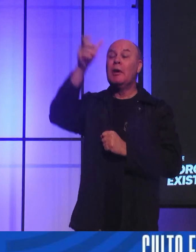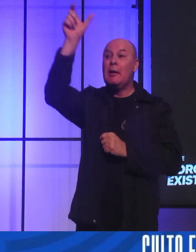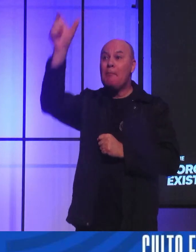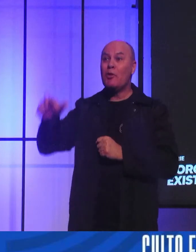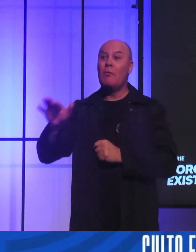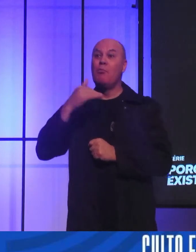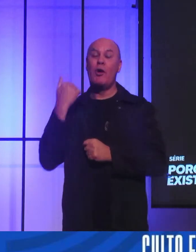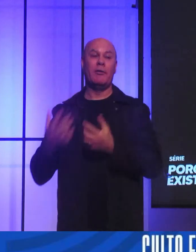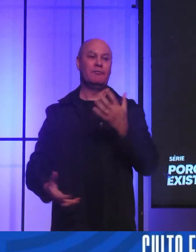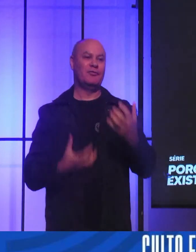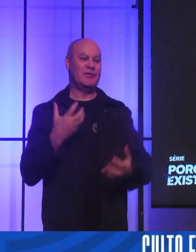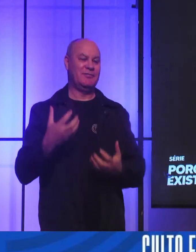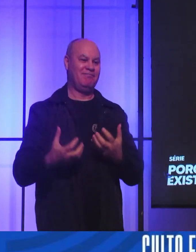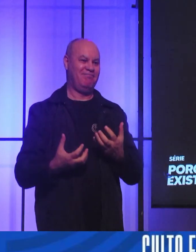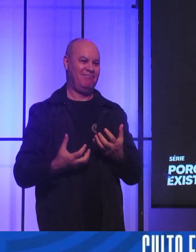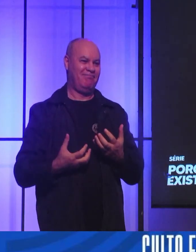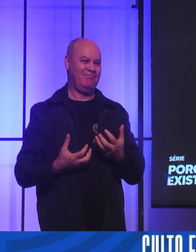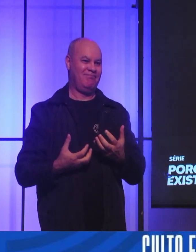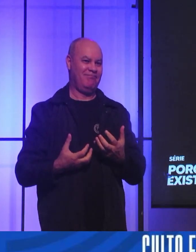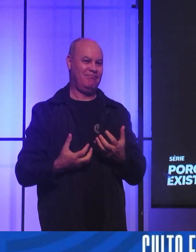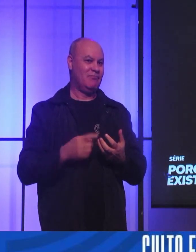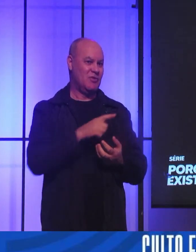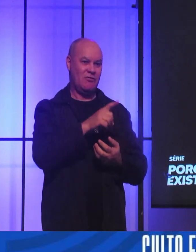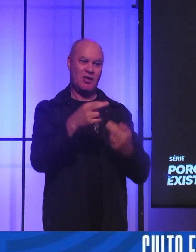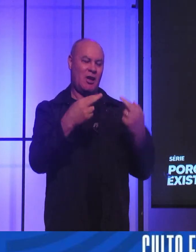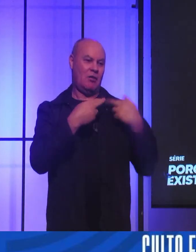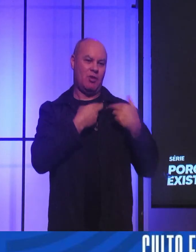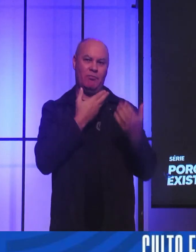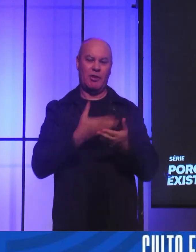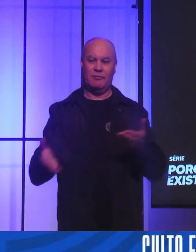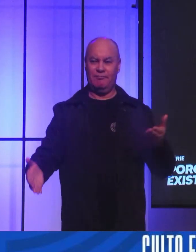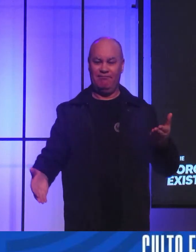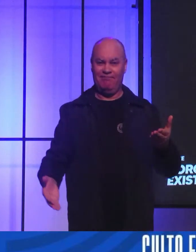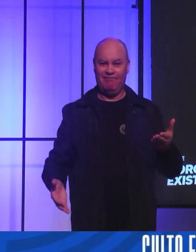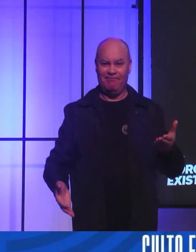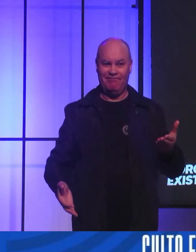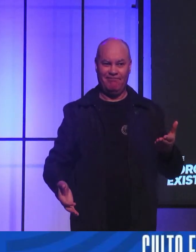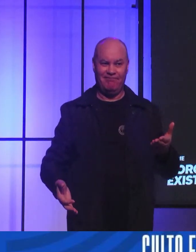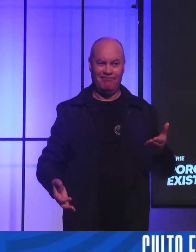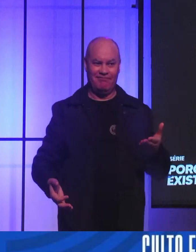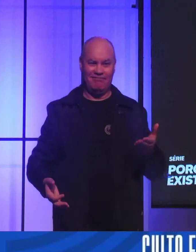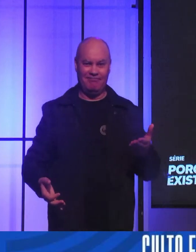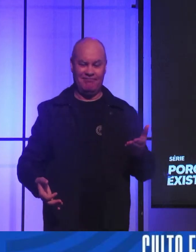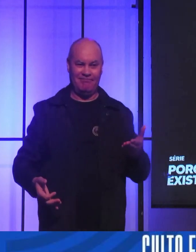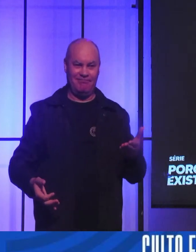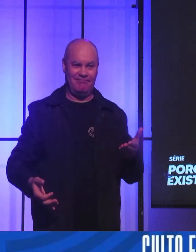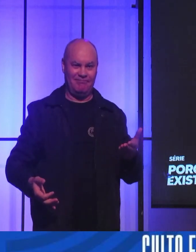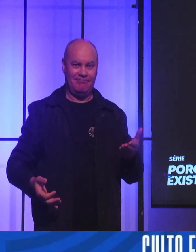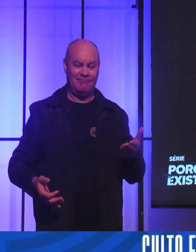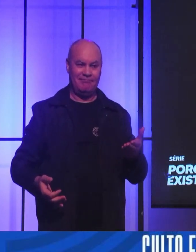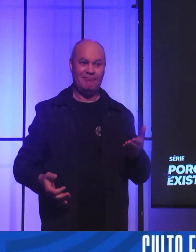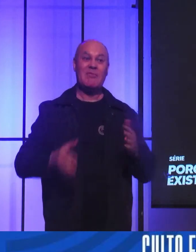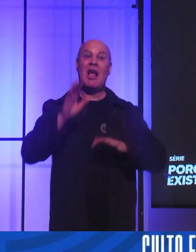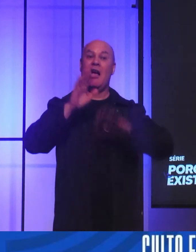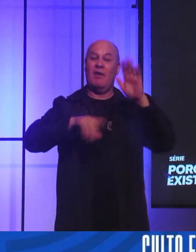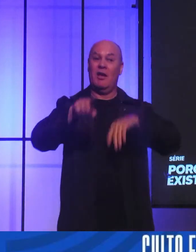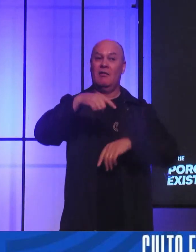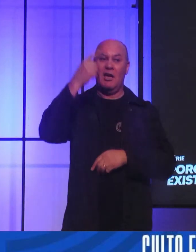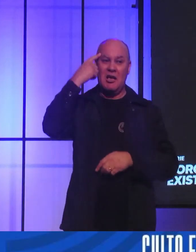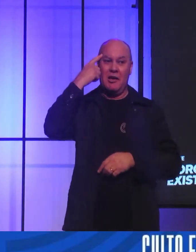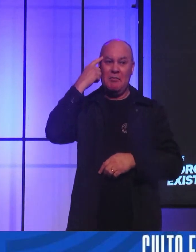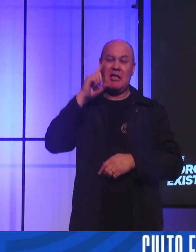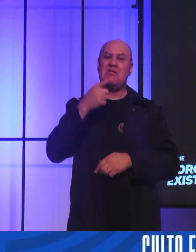seria como é vivida hoje. Às vezes nós convivemos tanto com as pessoas e